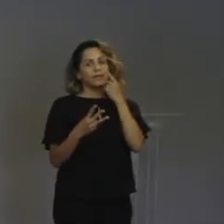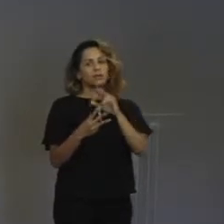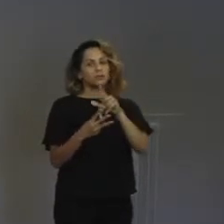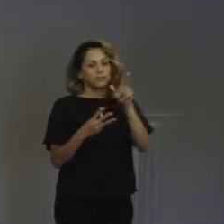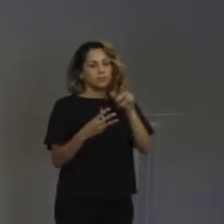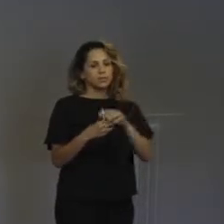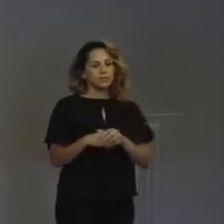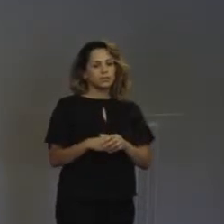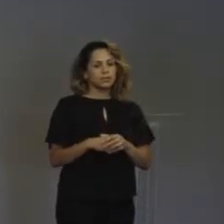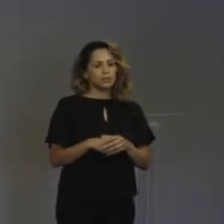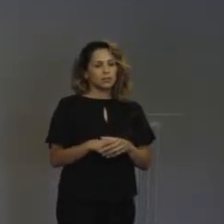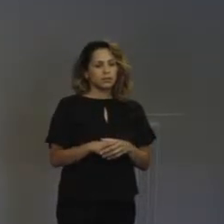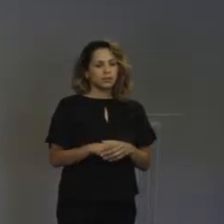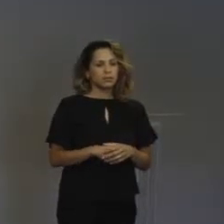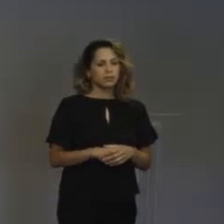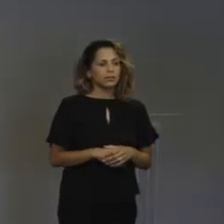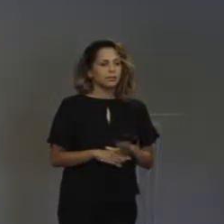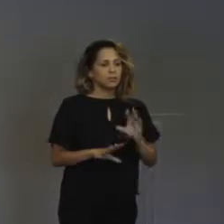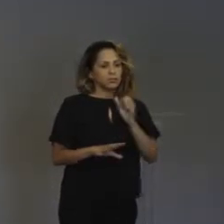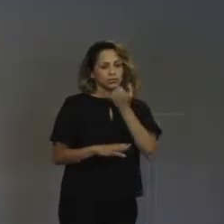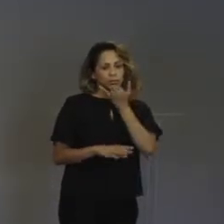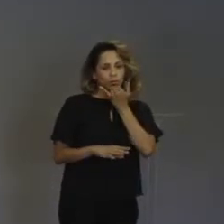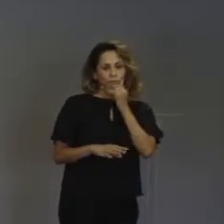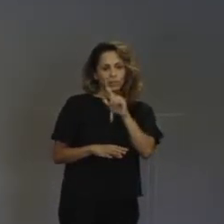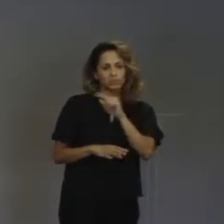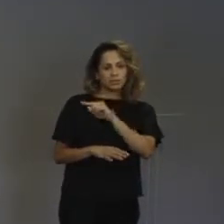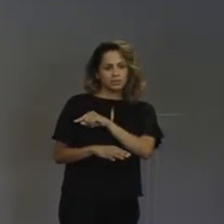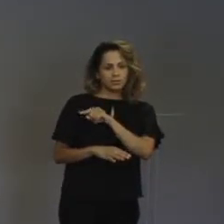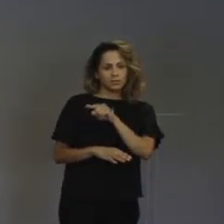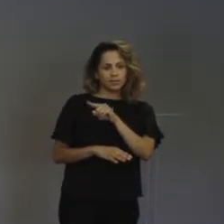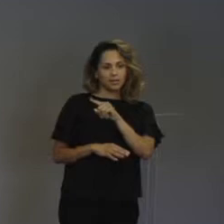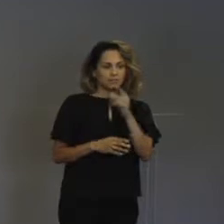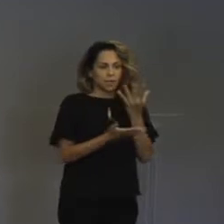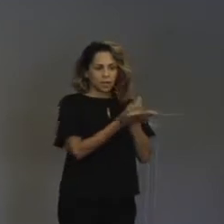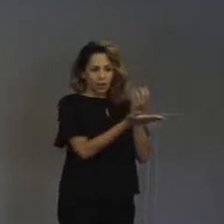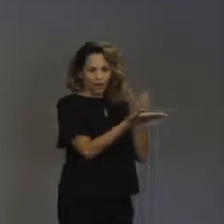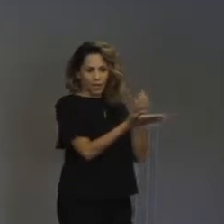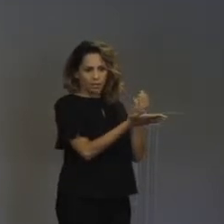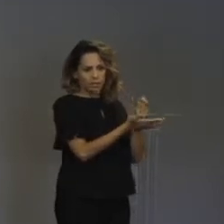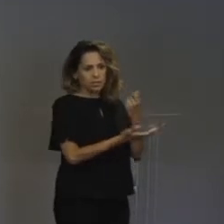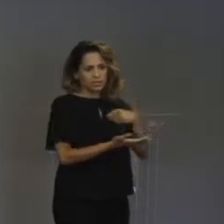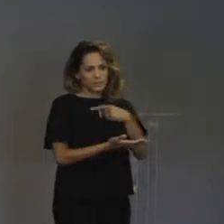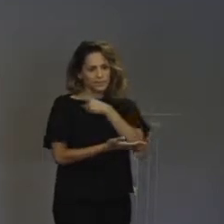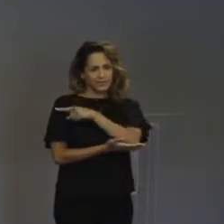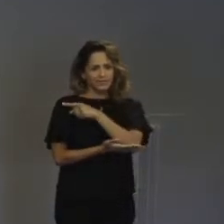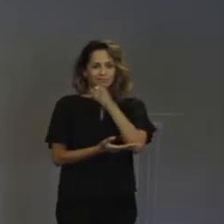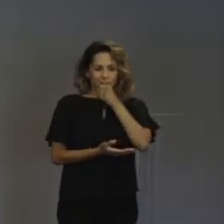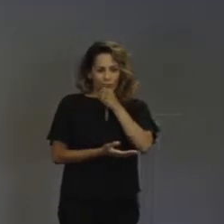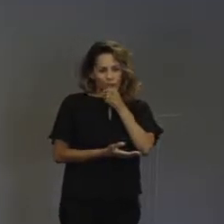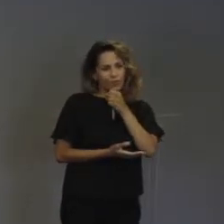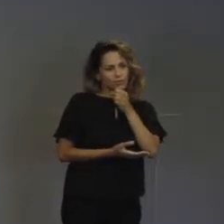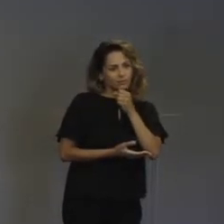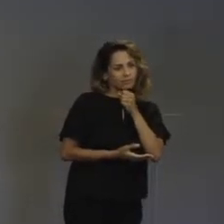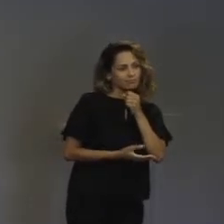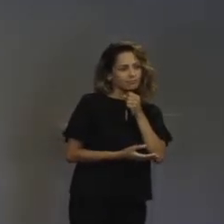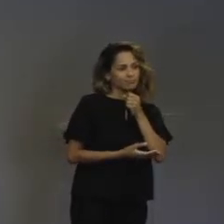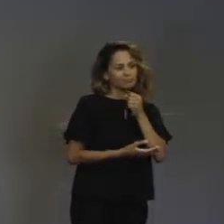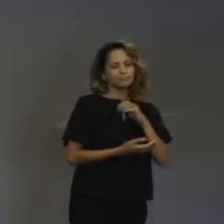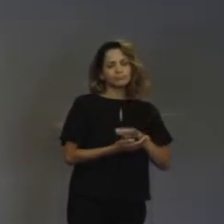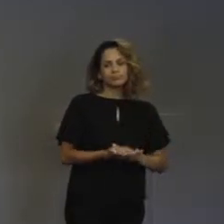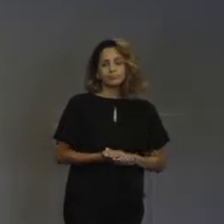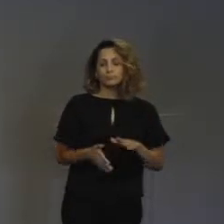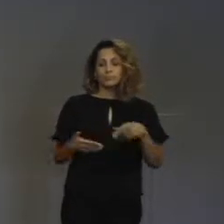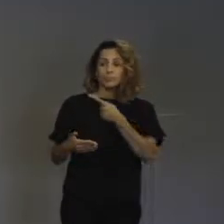gente está sendo gravado, você não é escutado. Então, eu vou transferir a pergunta. É por causa do microfone. Então, é